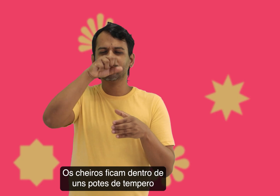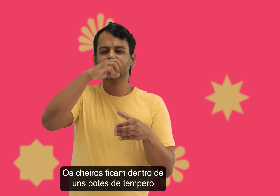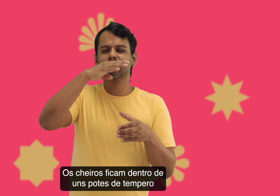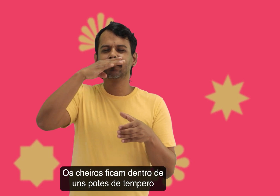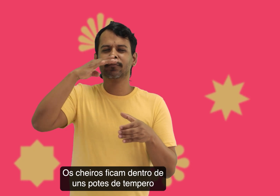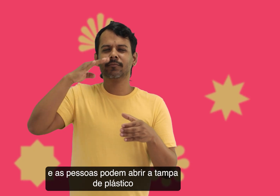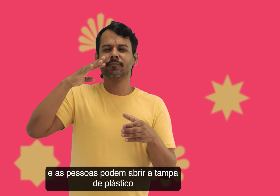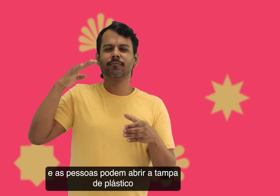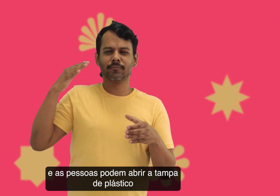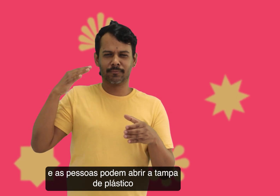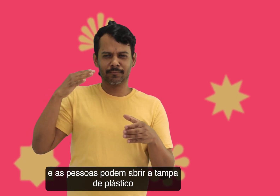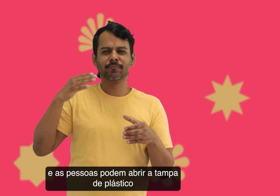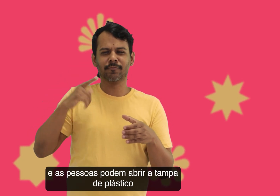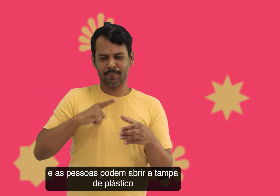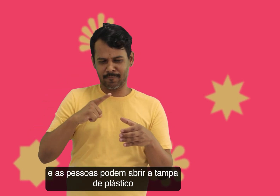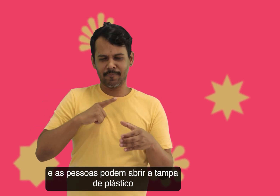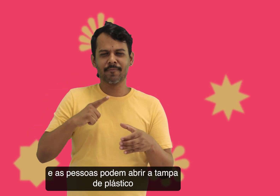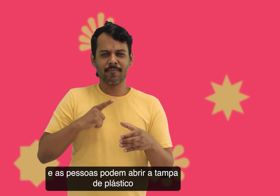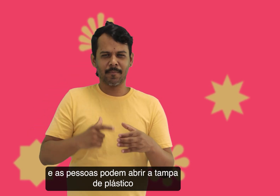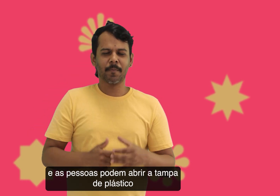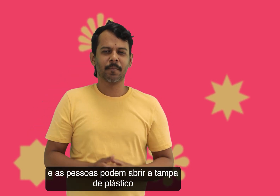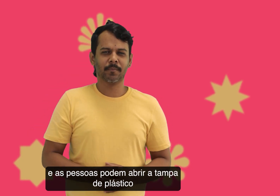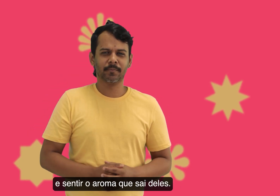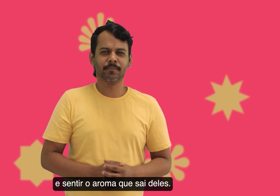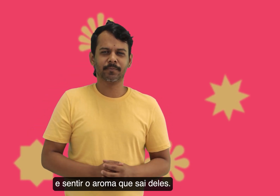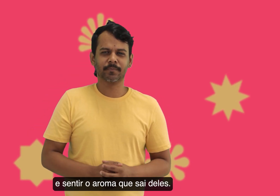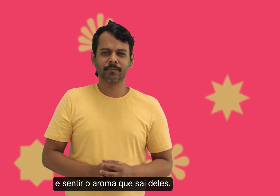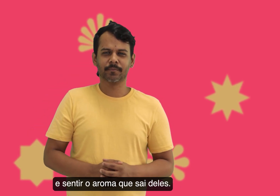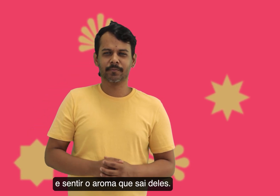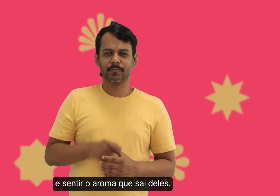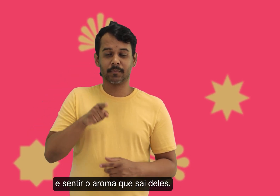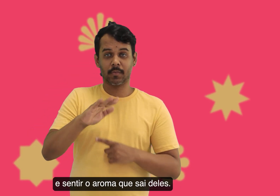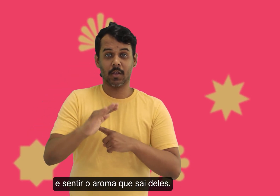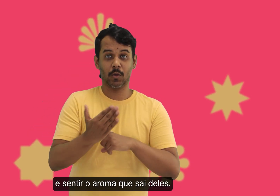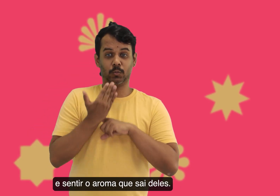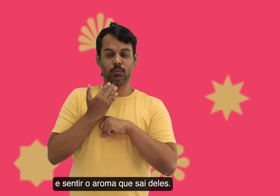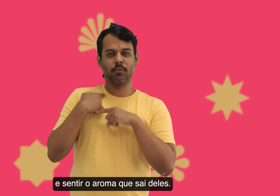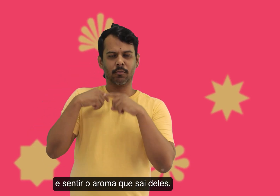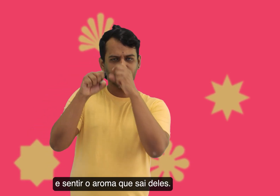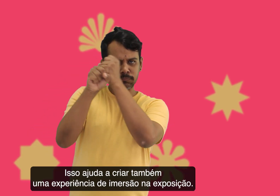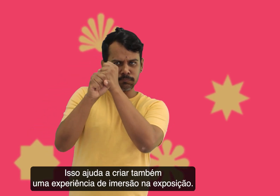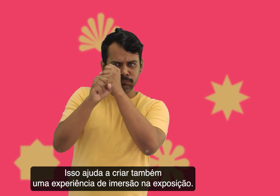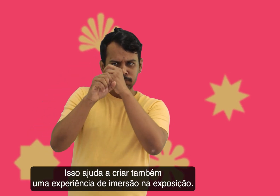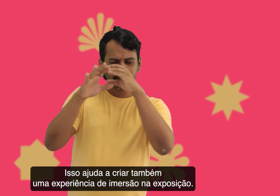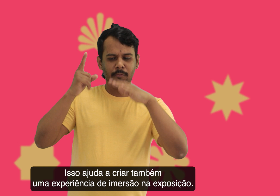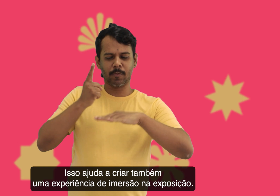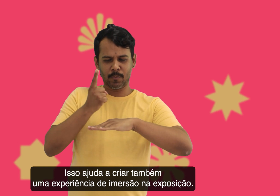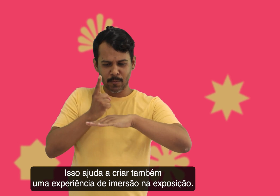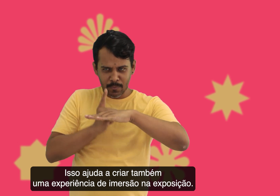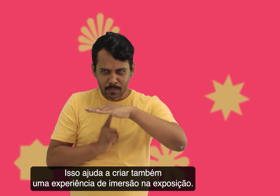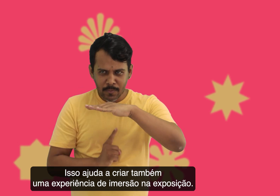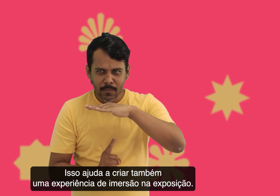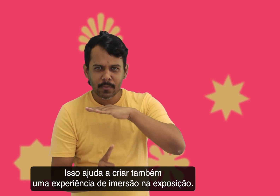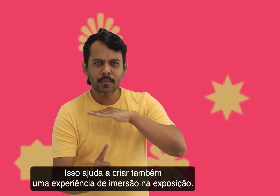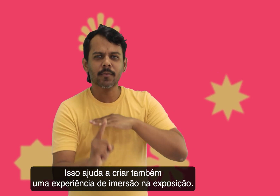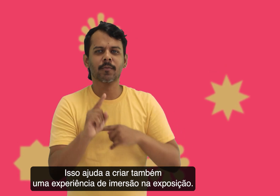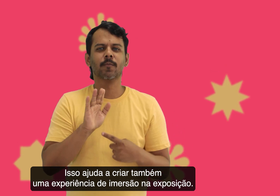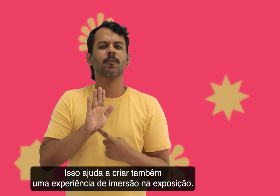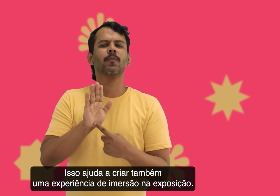de tempero e as pessoas podem abrir a tampa de plástico e sentir o aroma que sai deles. Isso ajuda a criar também uma experiência de imersão